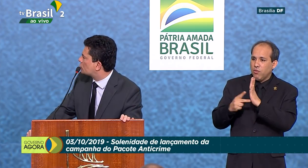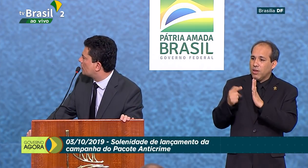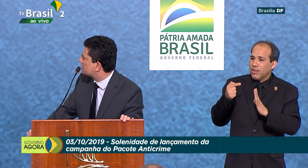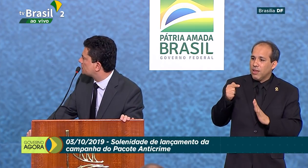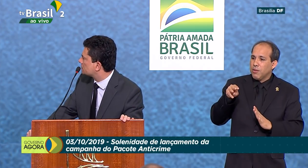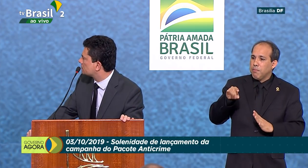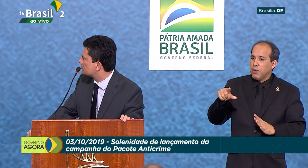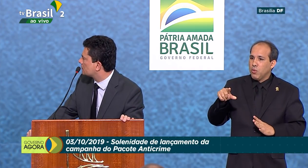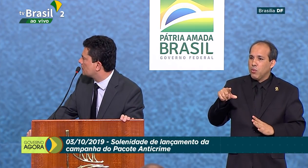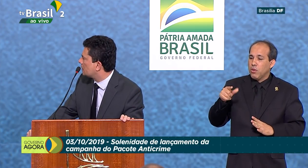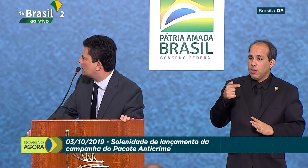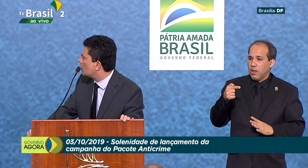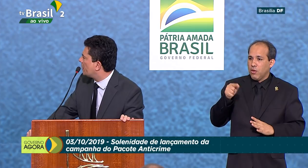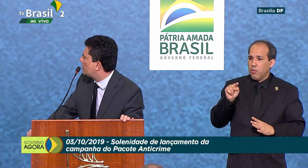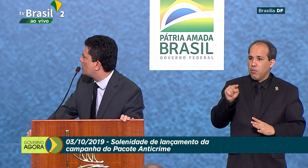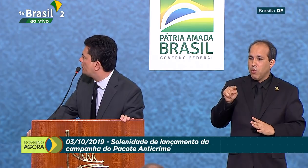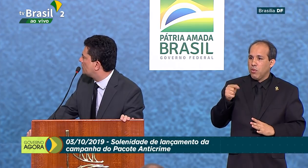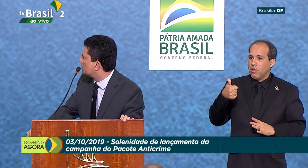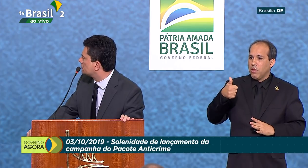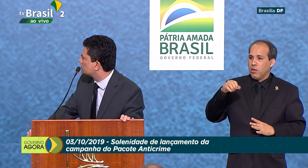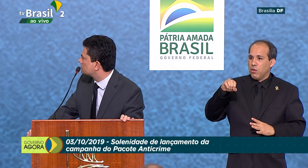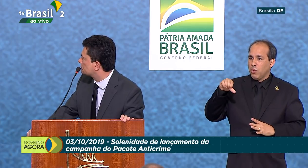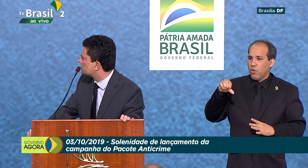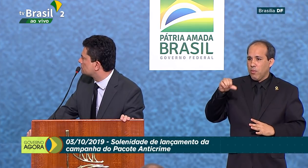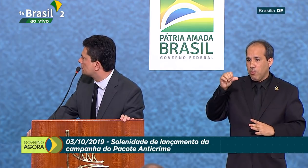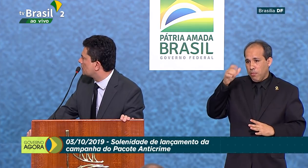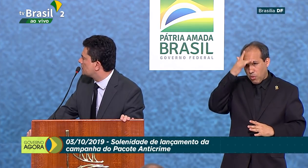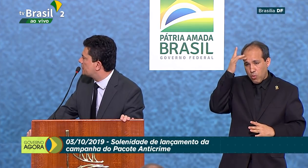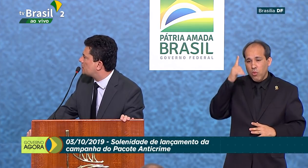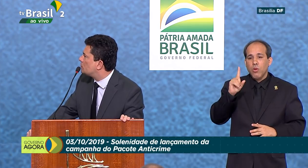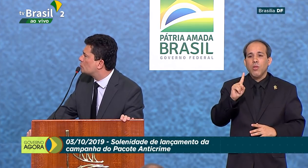7.109 pessoas que não perderam a vida.